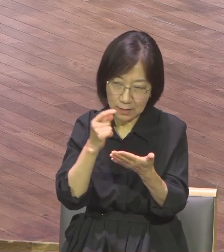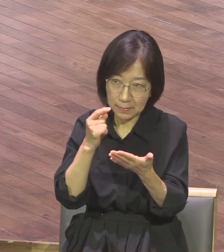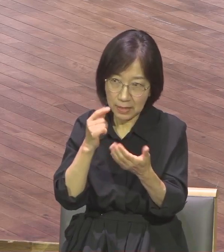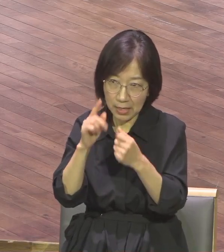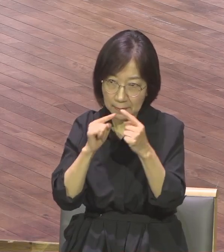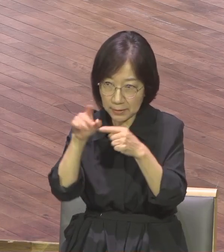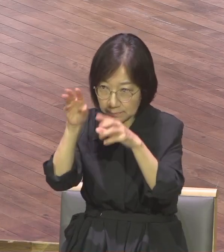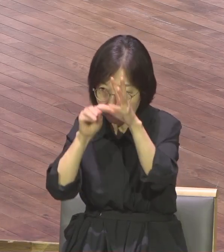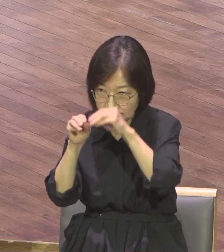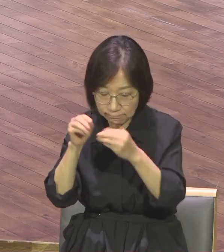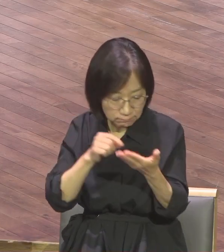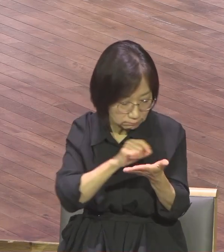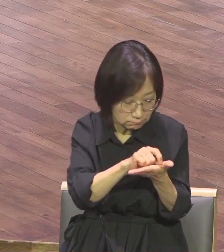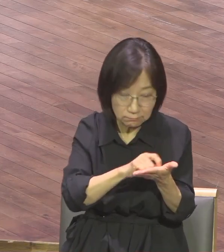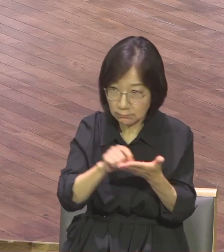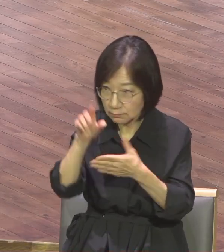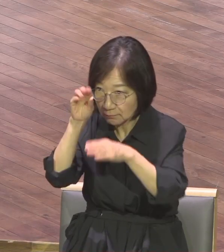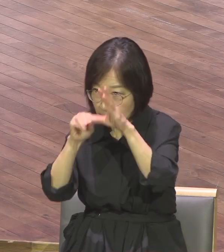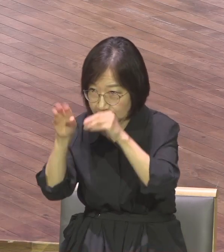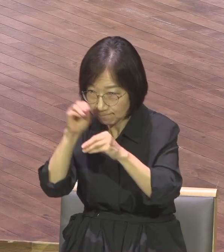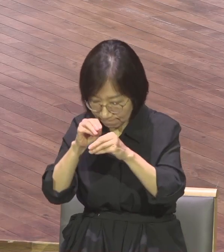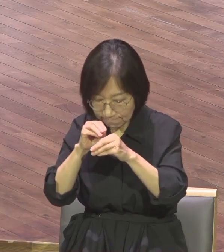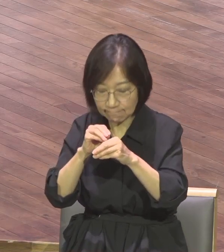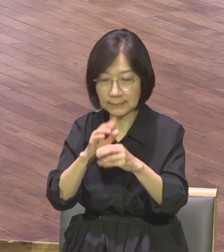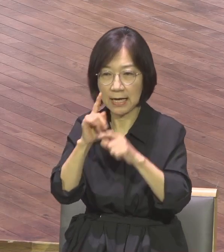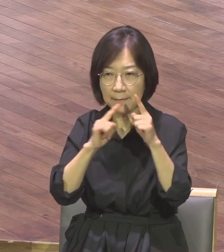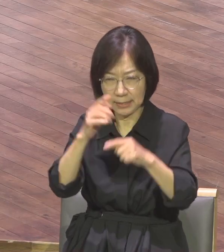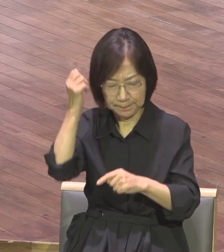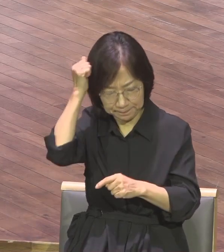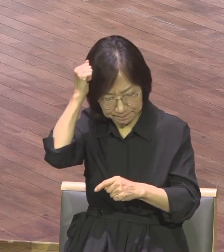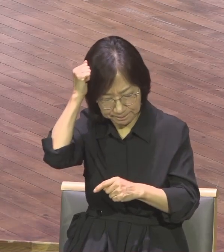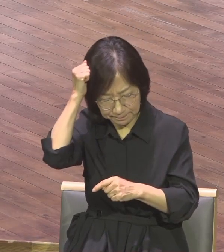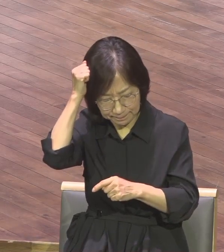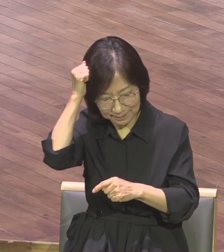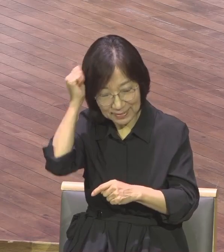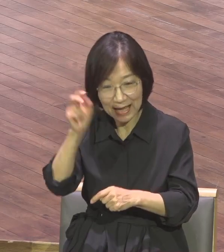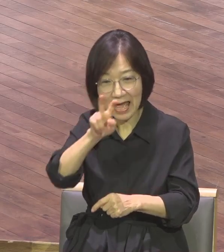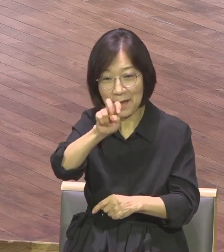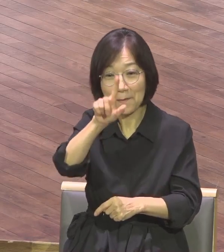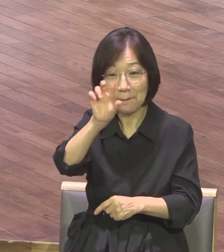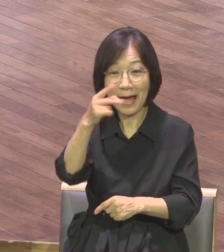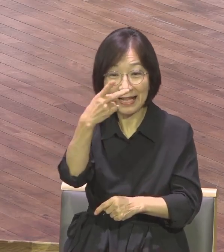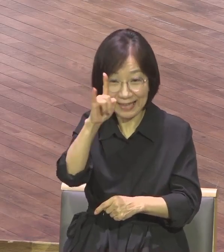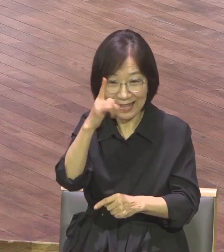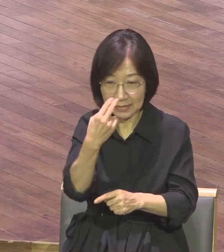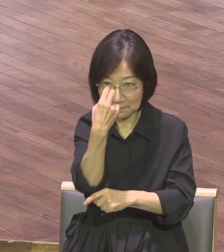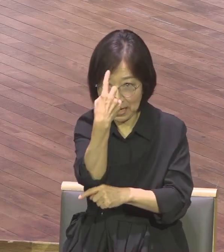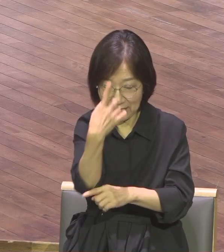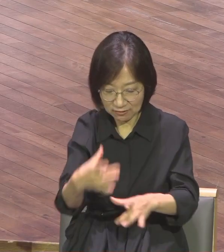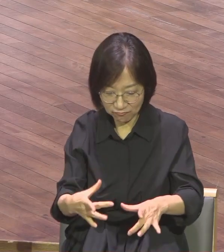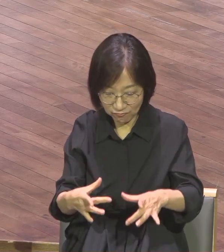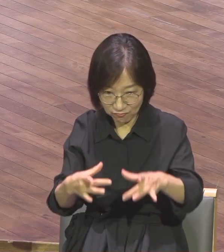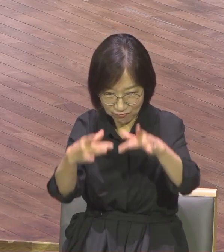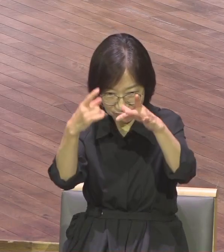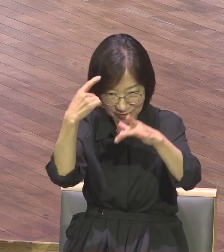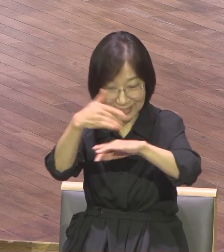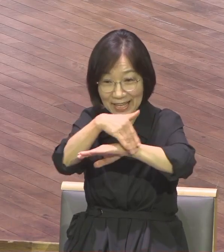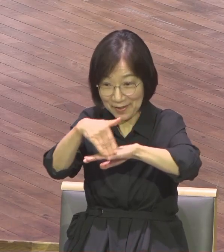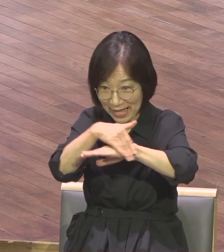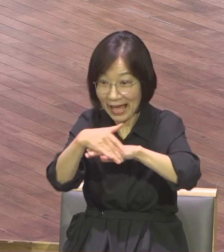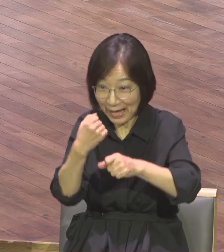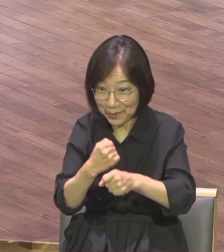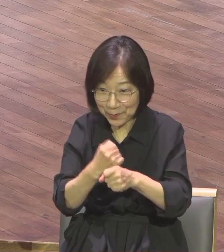내가 말씀을 묵상해서 말씀의 망대를 세워야지 이런 마음에 결단을 하시고 시간 나는 대로